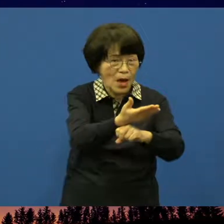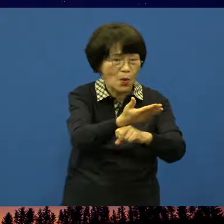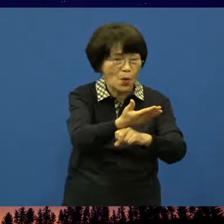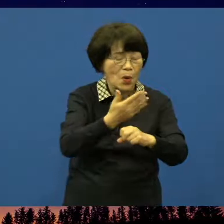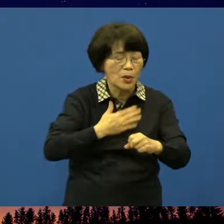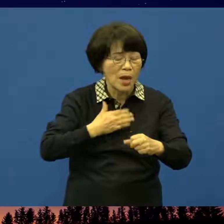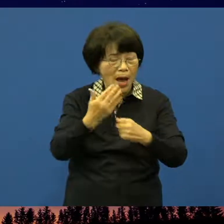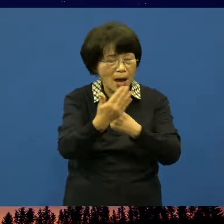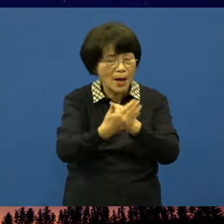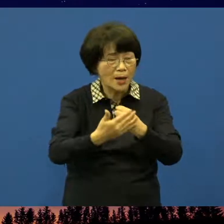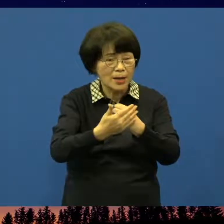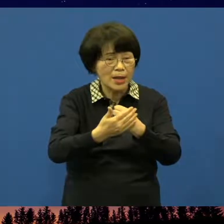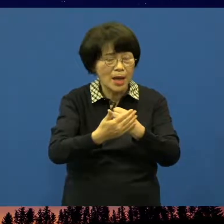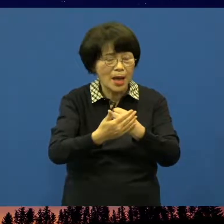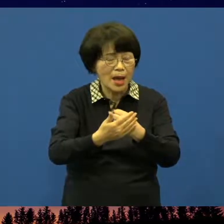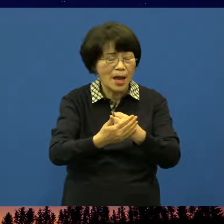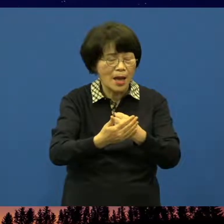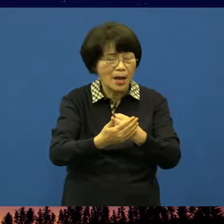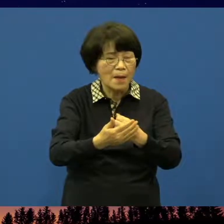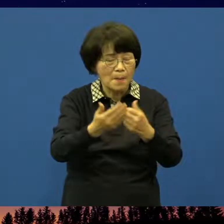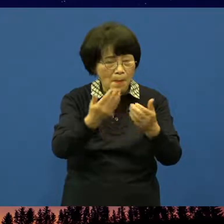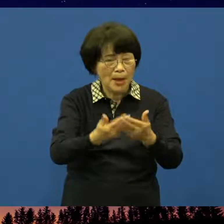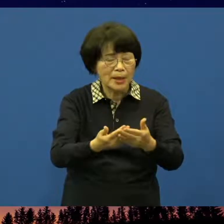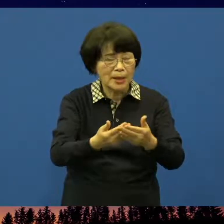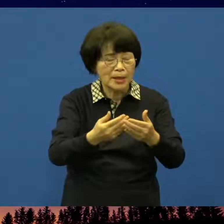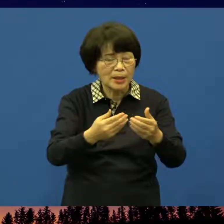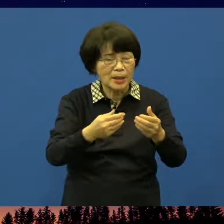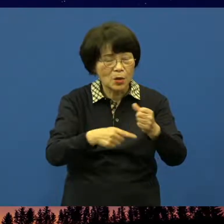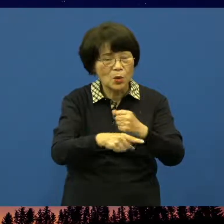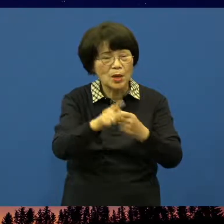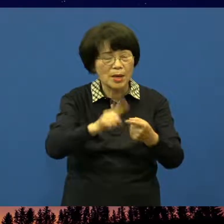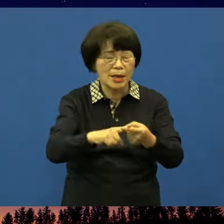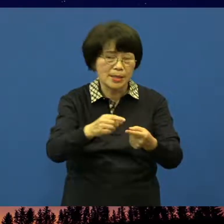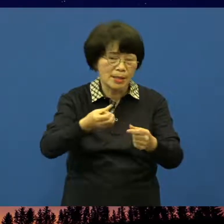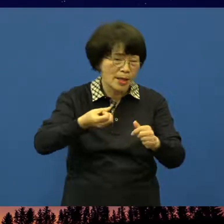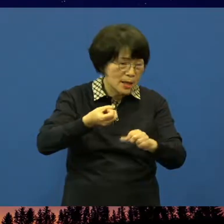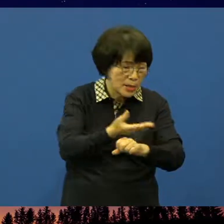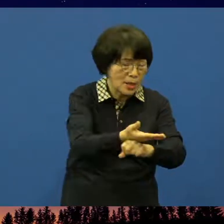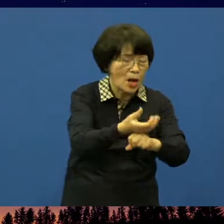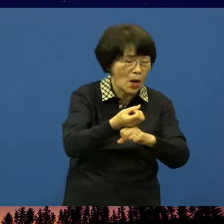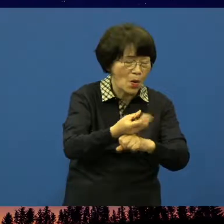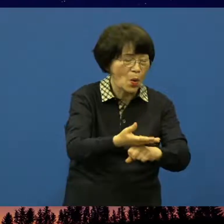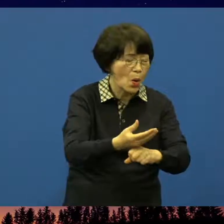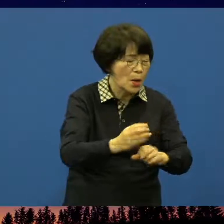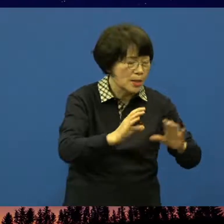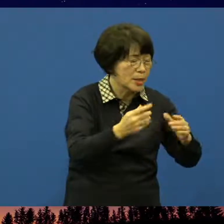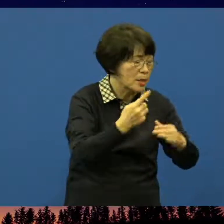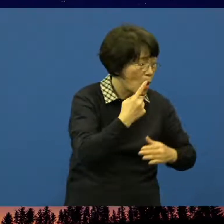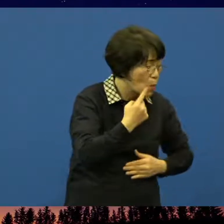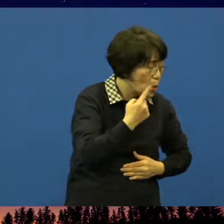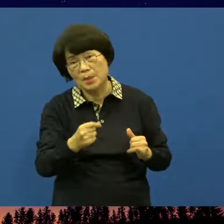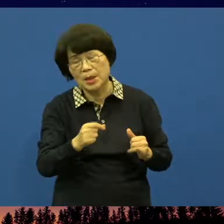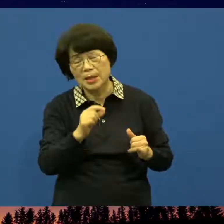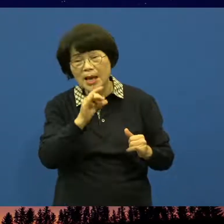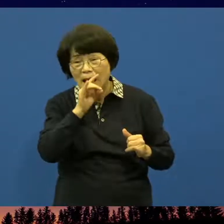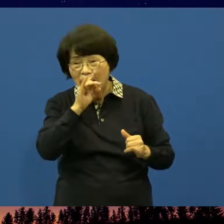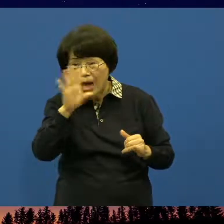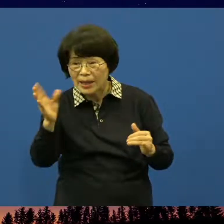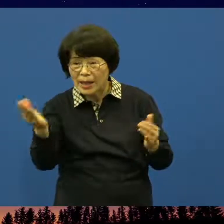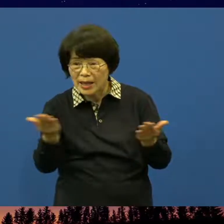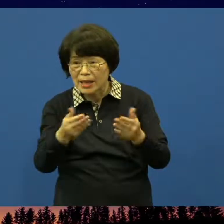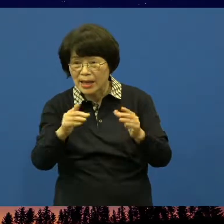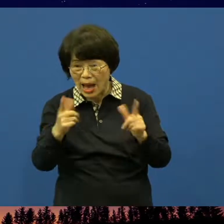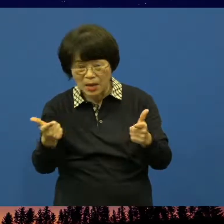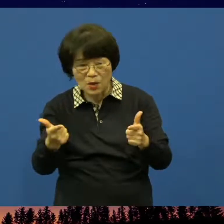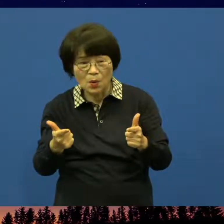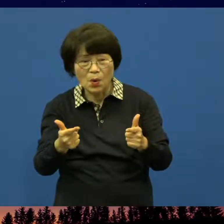은혜로 살아가는 이야기를 들려주고, 그래서 내가 세상을 따라가는 것이 아니라 세상을 부러워하는 것이 아니라 우리의 삶을 보고 뿐이 아니라 가능한